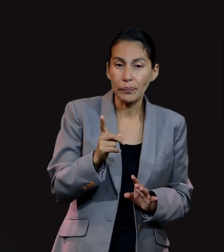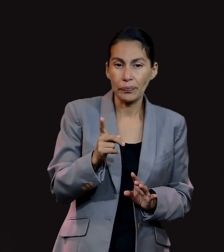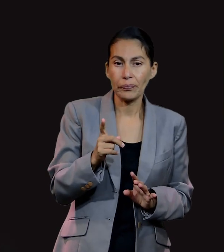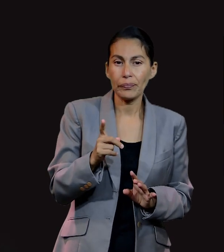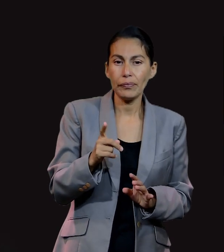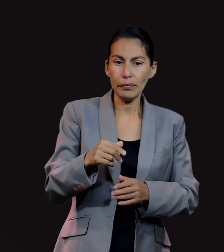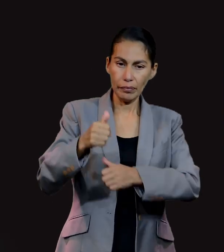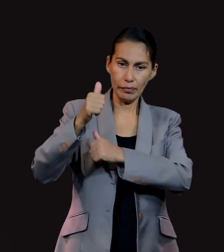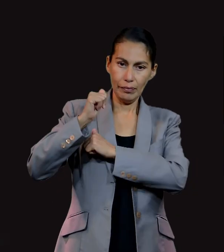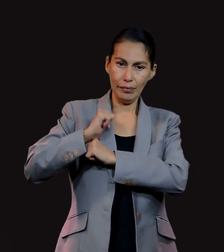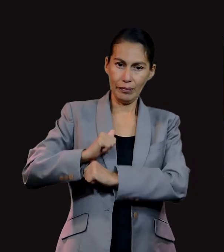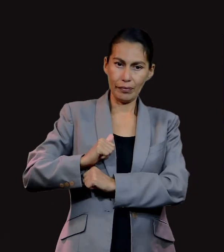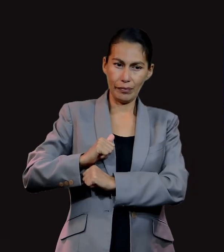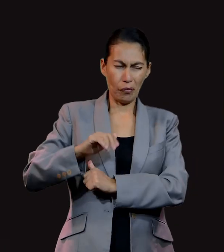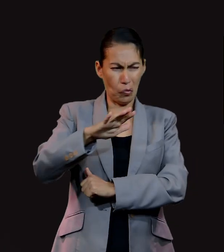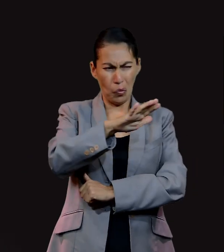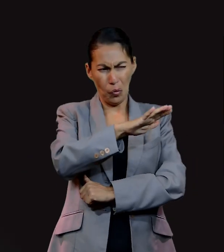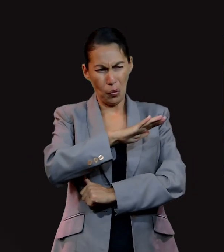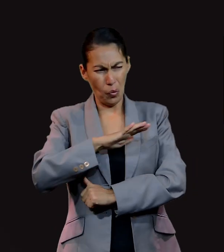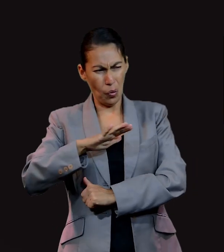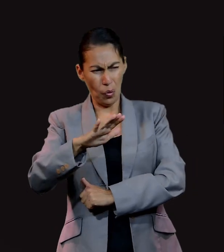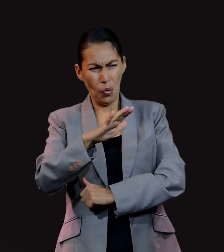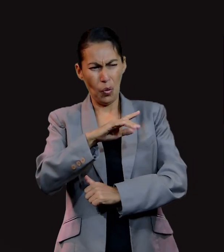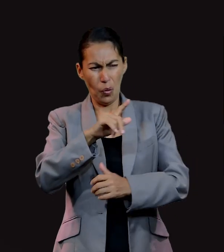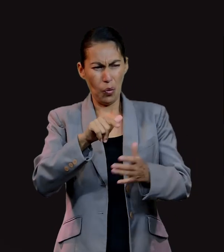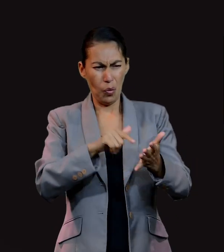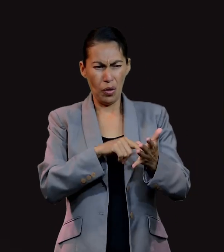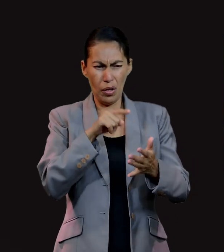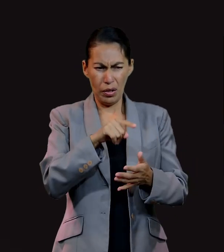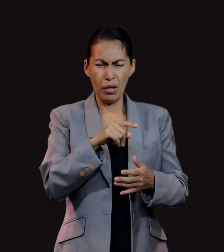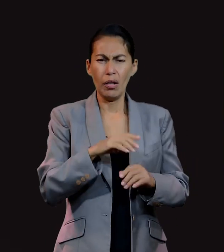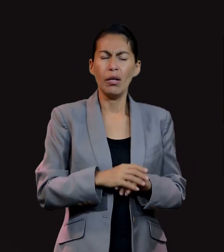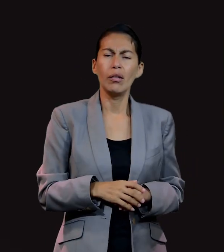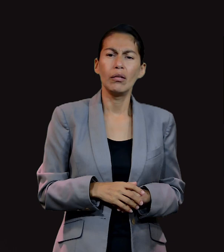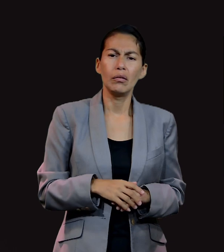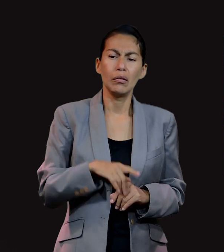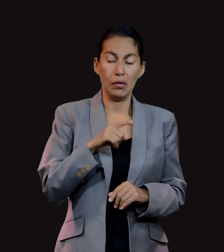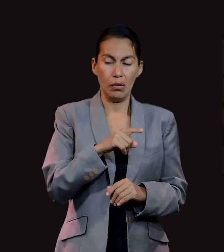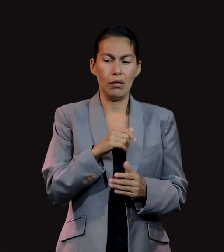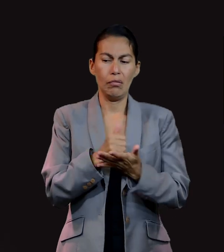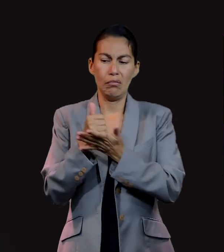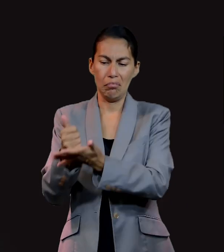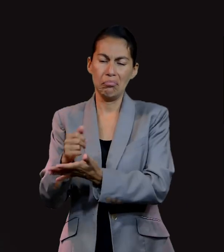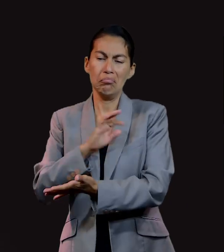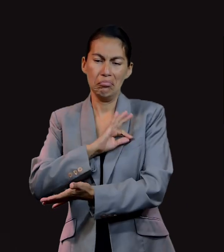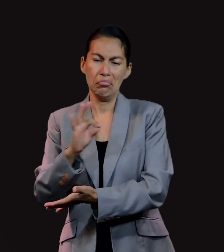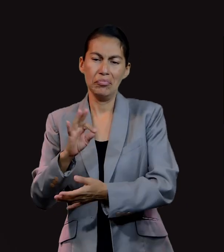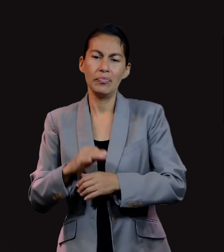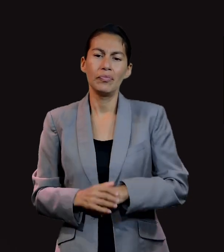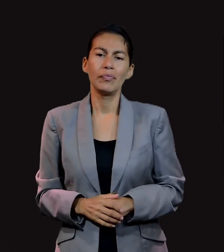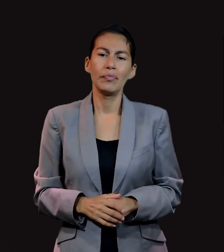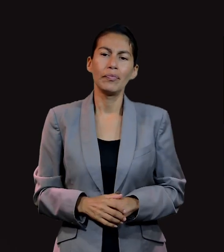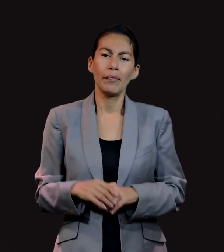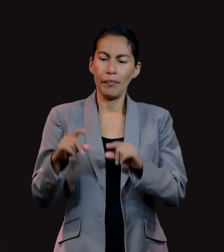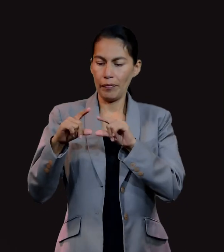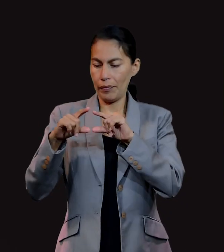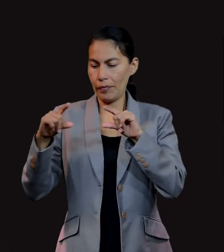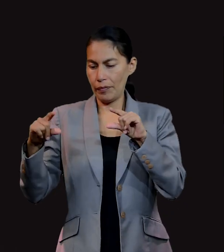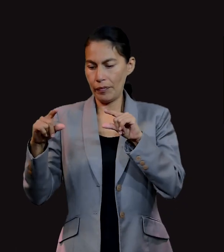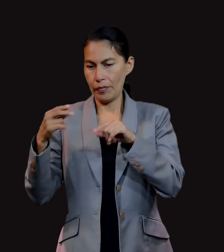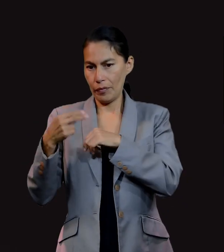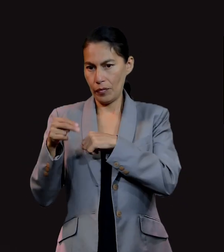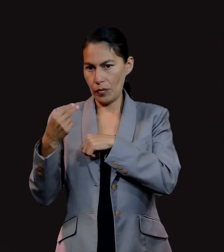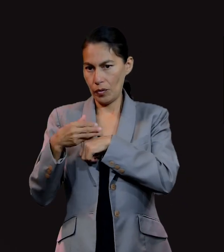todavía hay otra opción hay una señorita que es la encargada de todo el condado que ella puede ayudarlo